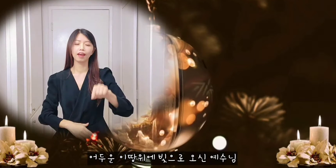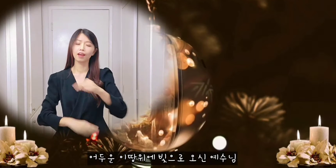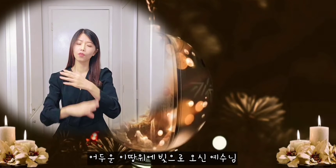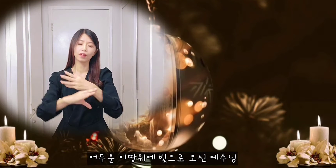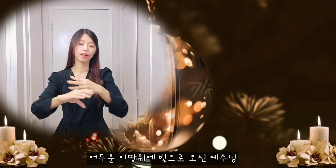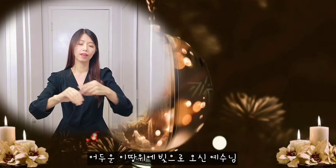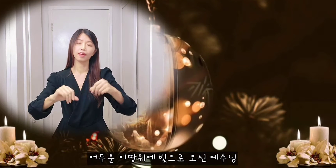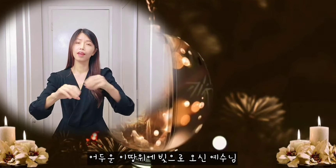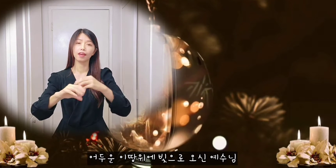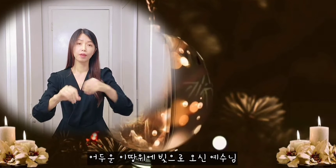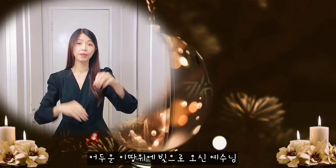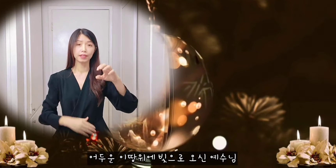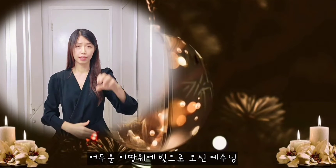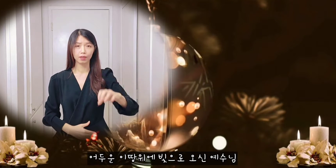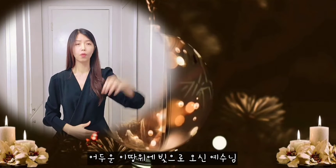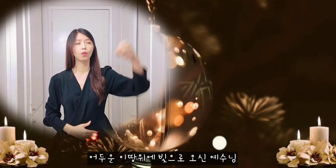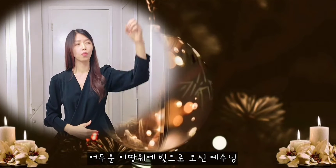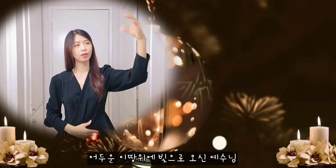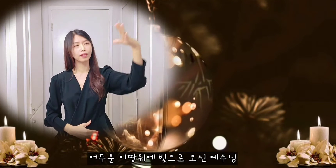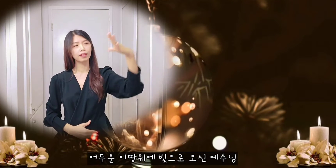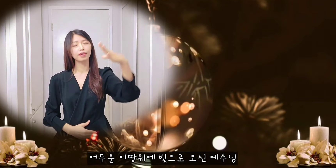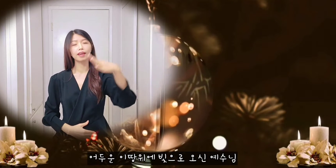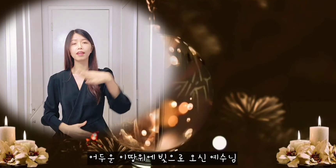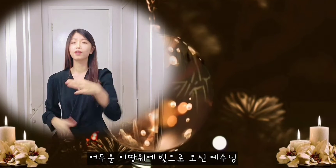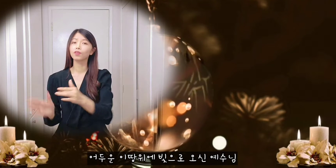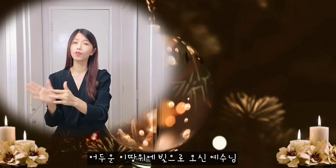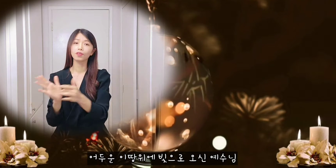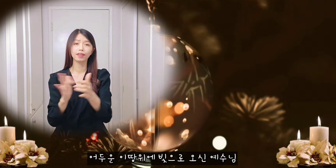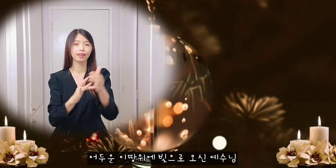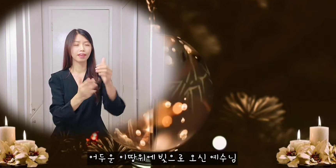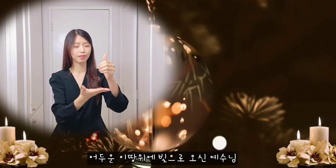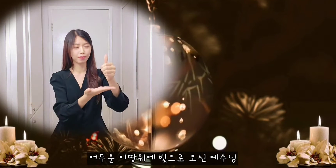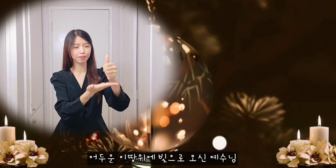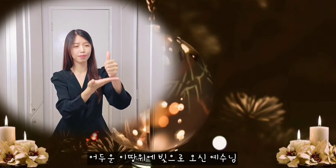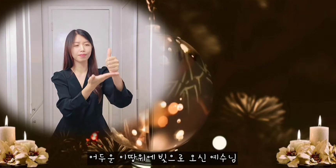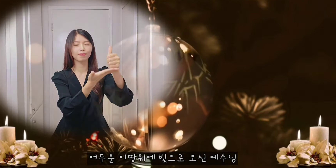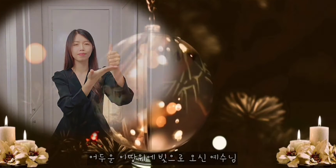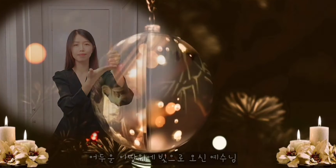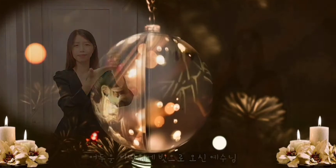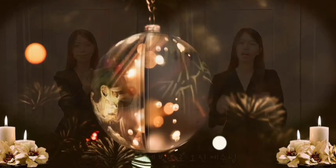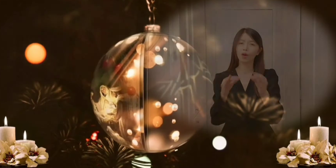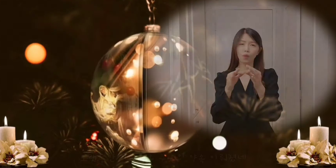어두운 이 땅 위에 빛으로 오신 예수님,